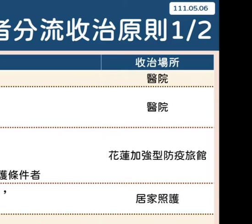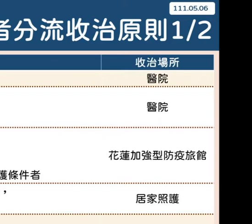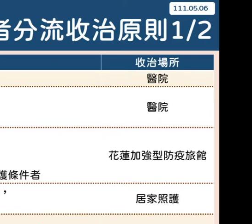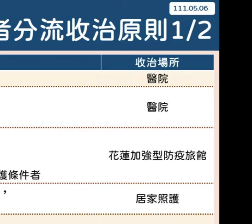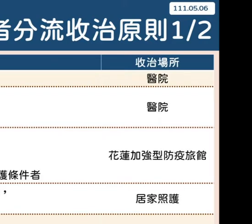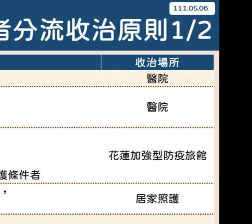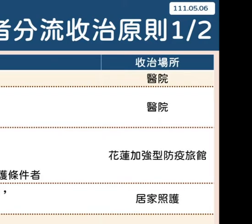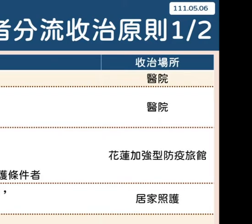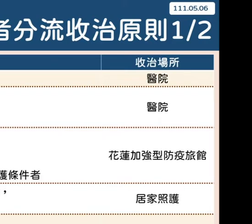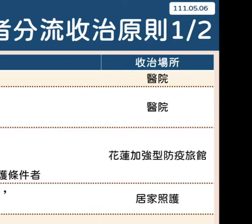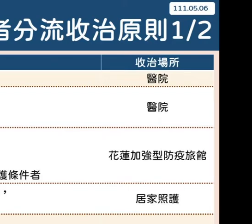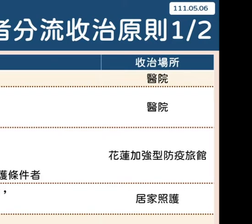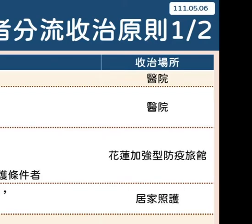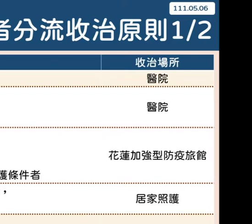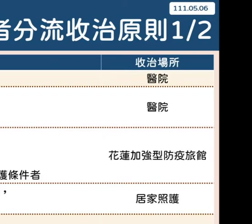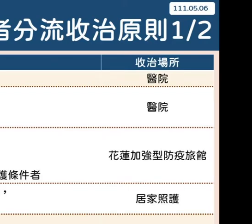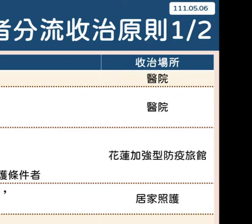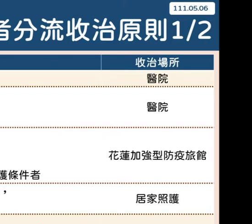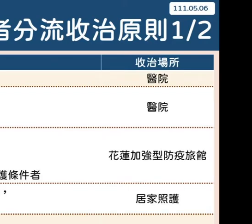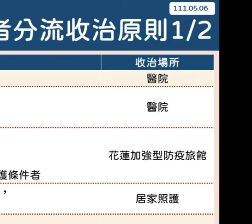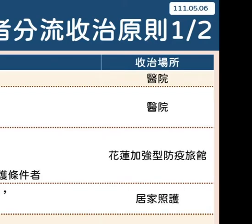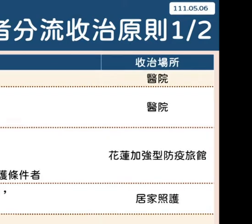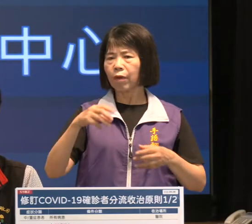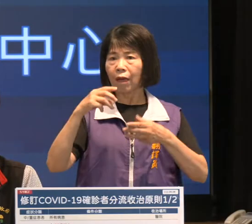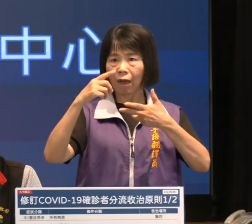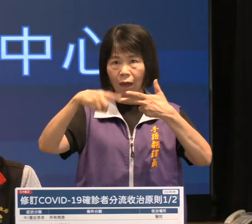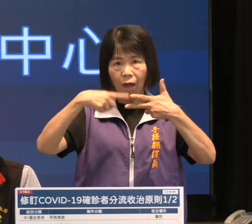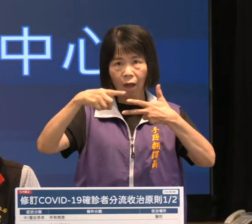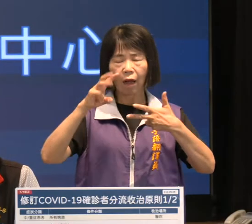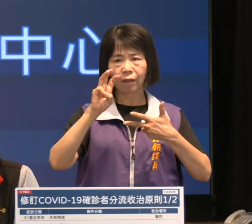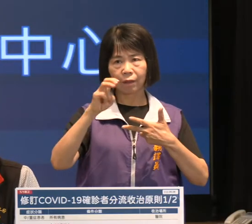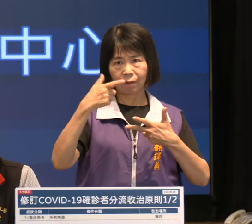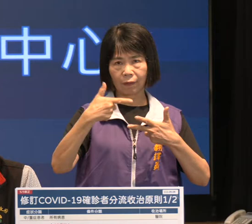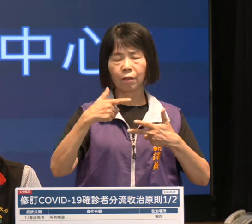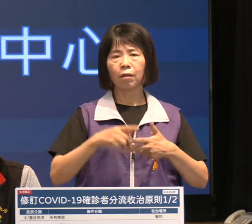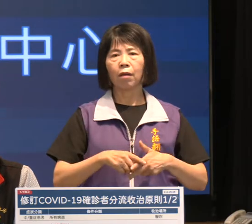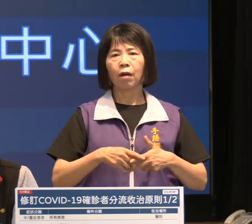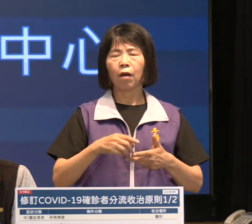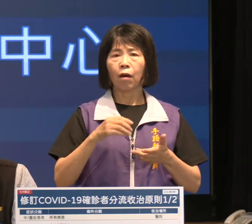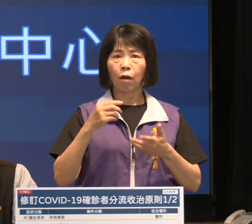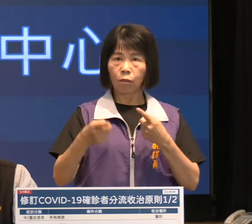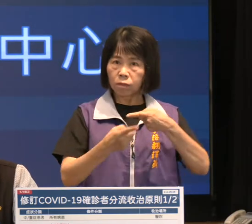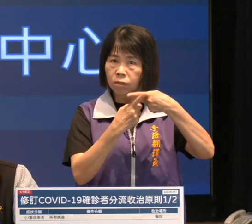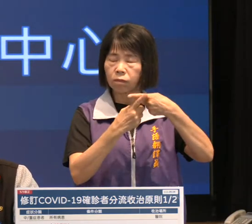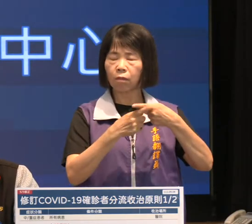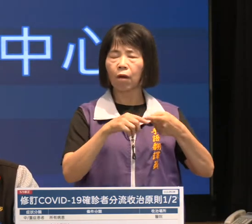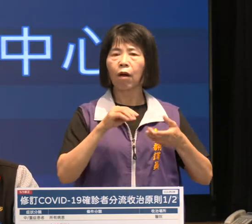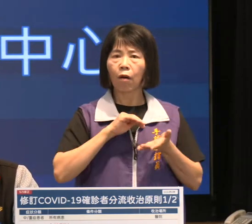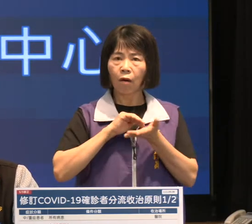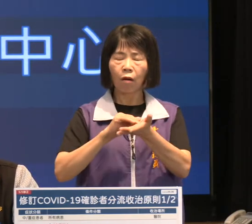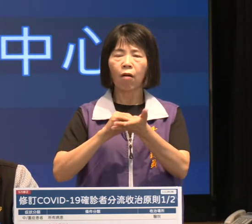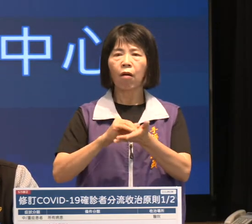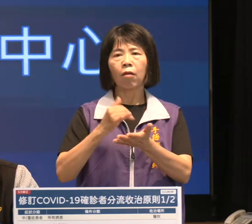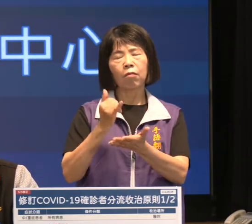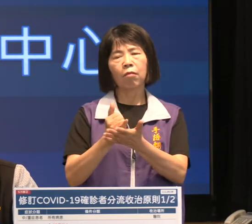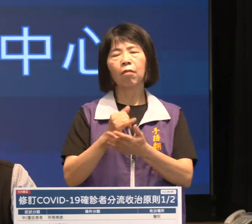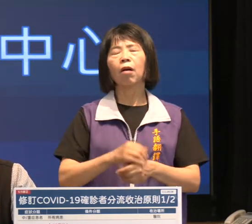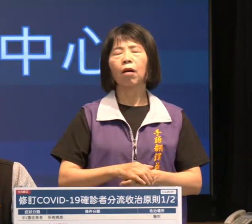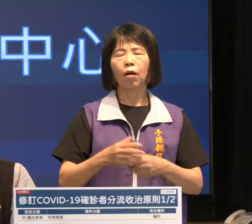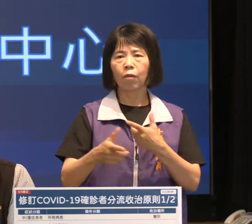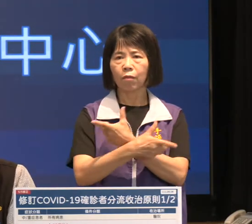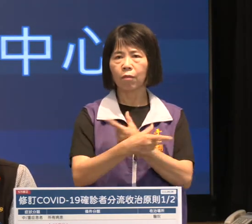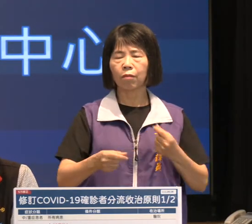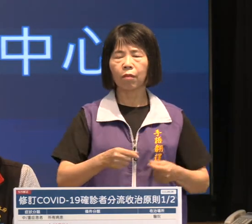如果说80岁以上怀孕36周的确诊者一律住院，一律住院。那70到79岁的话